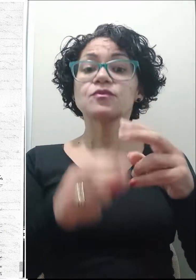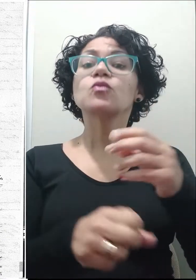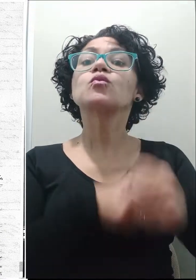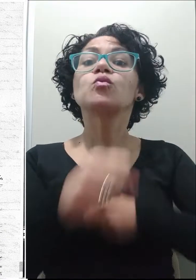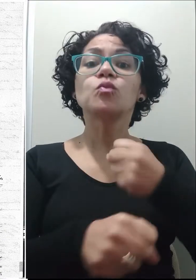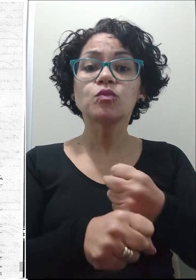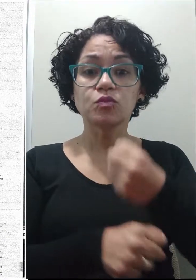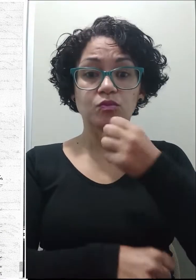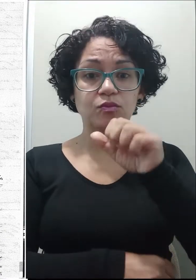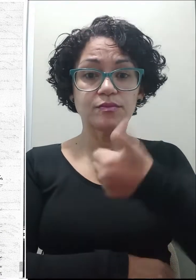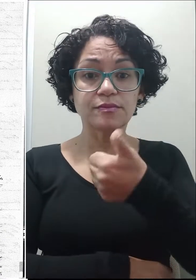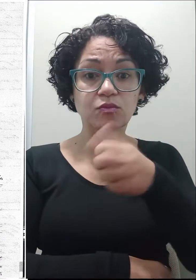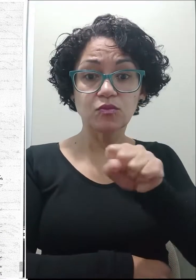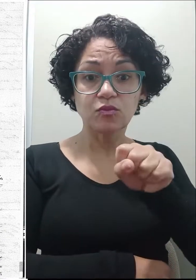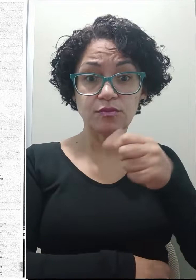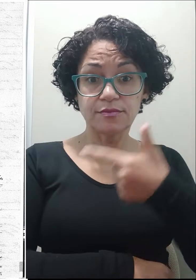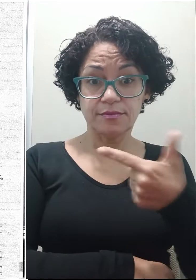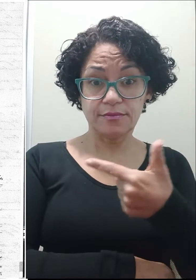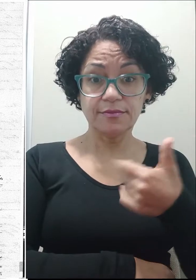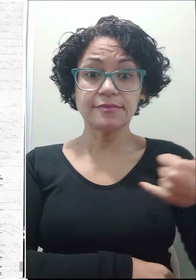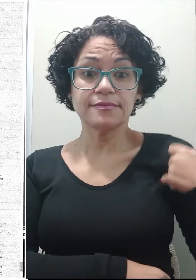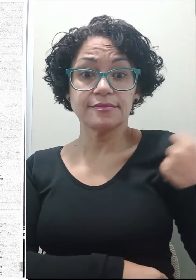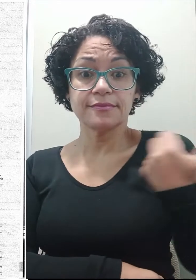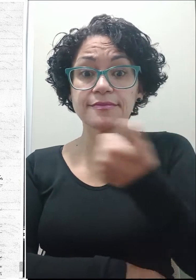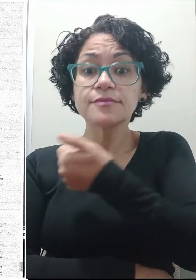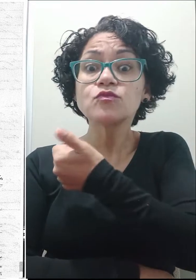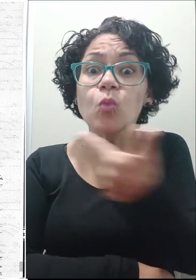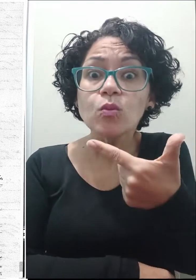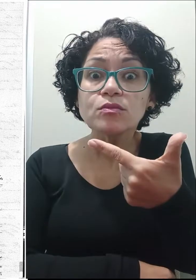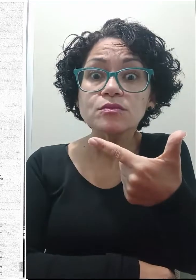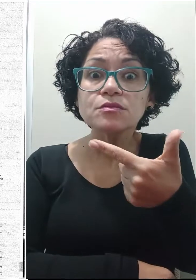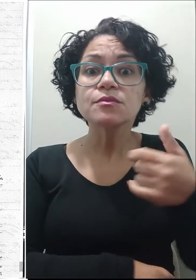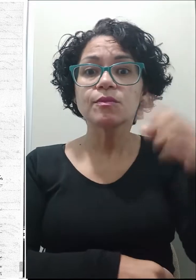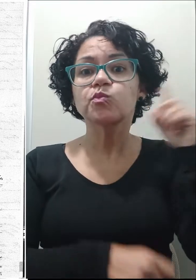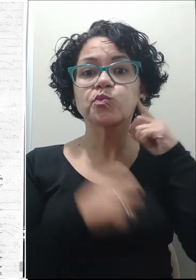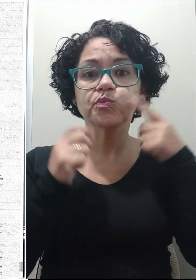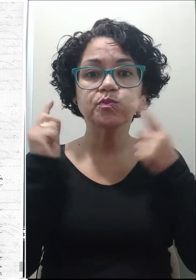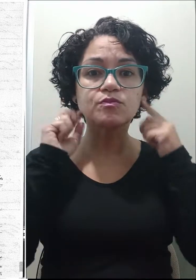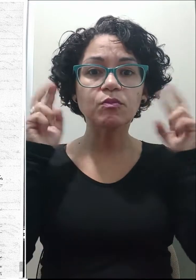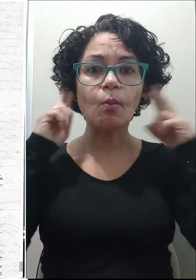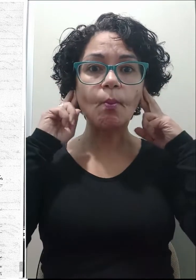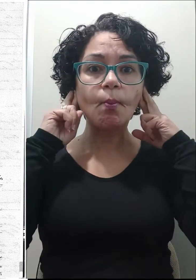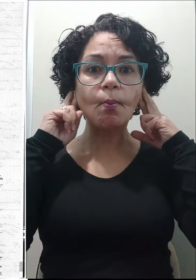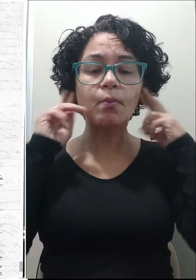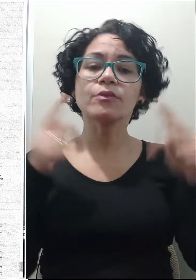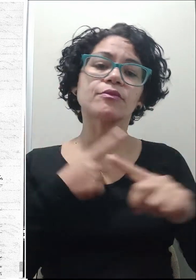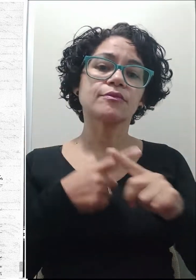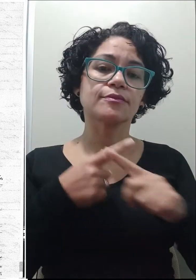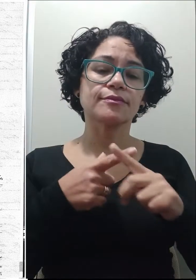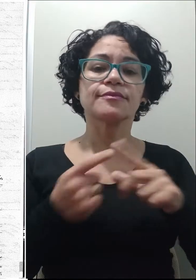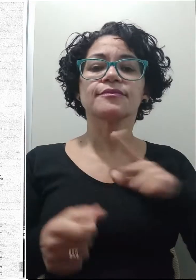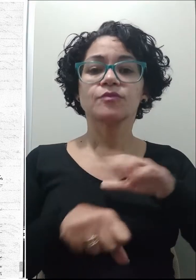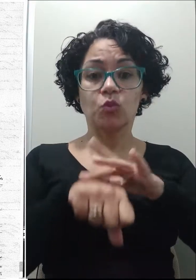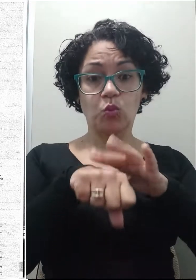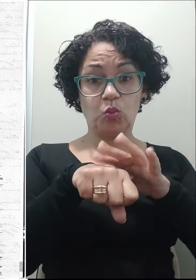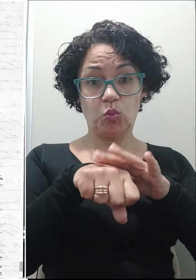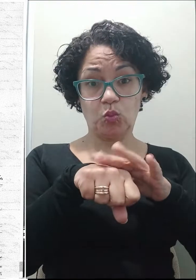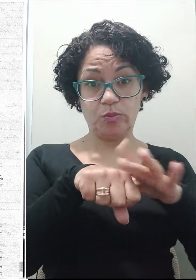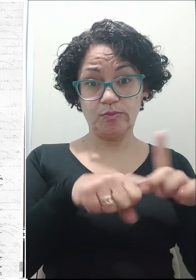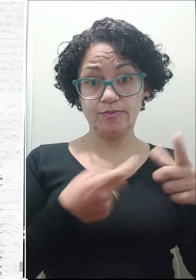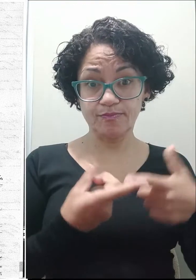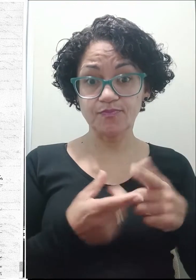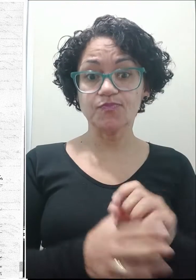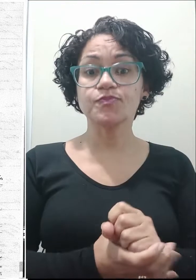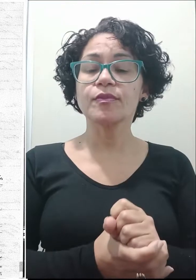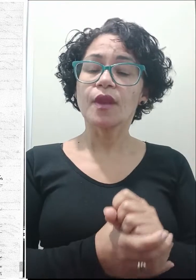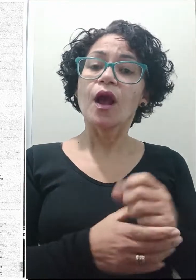uma família da nobreza, ficou surdo aos 12 anos após ser acometido por sarampo.